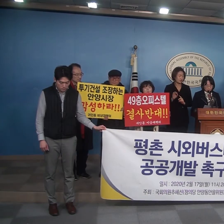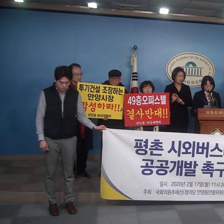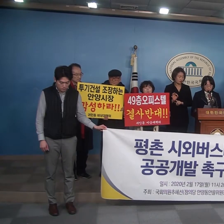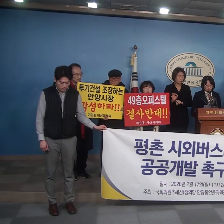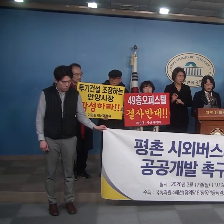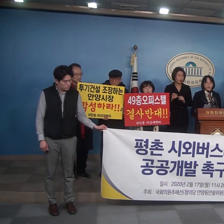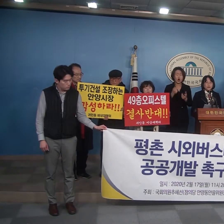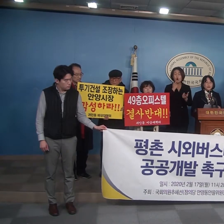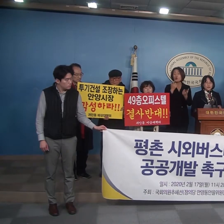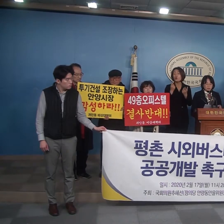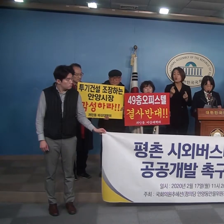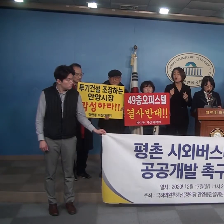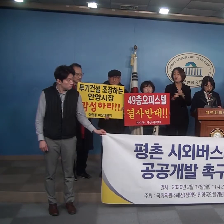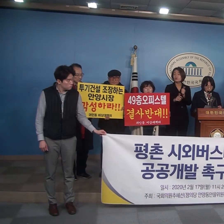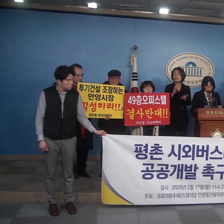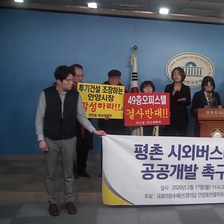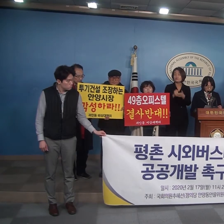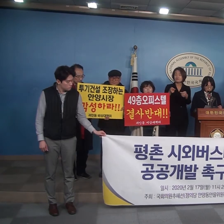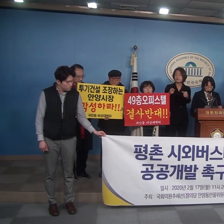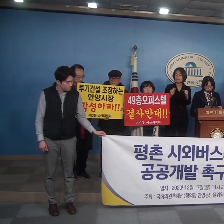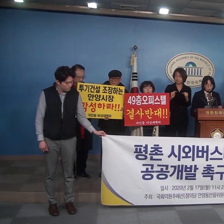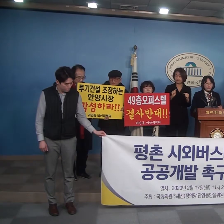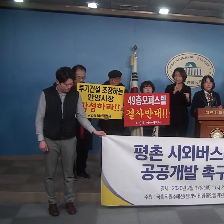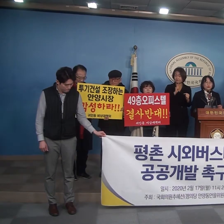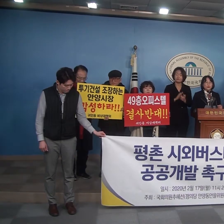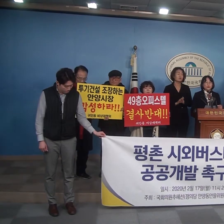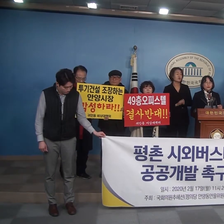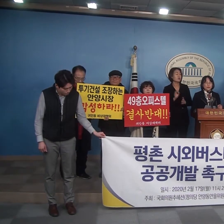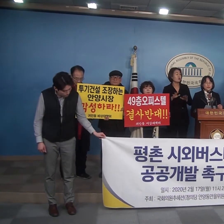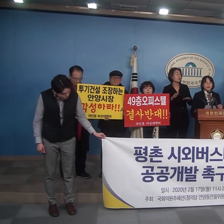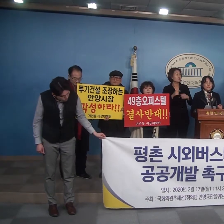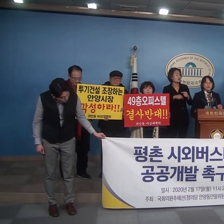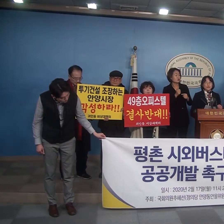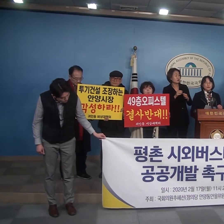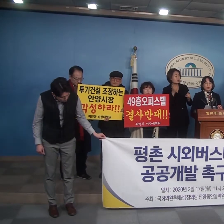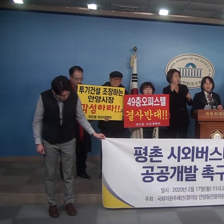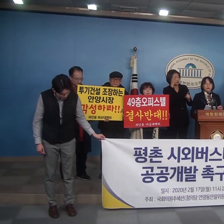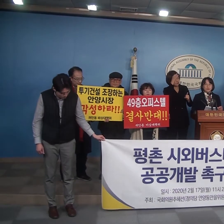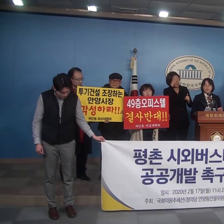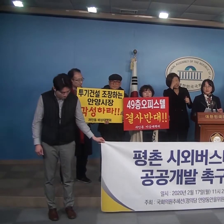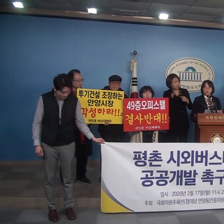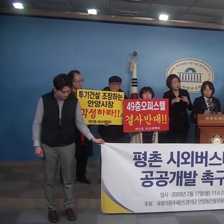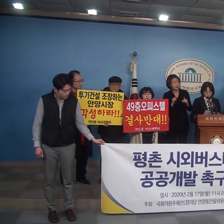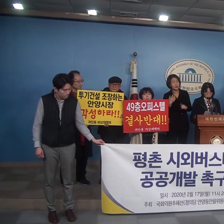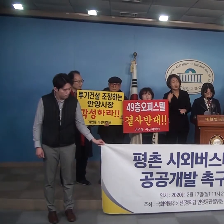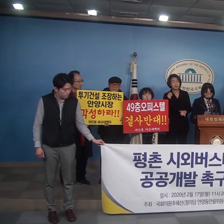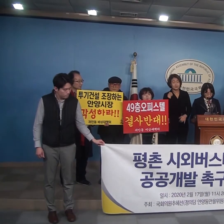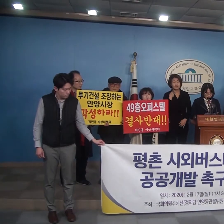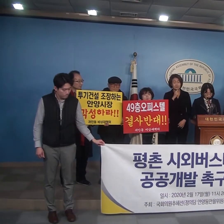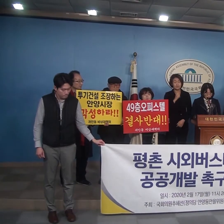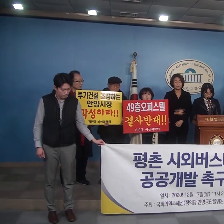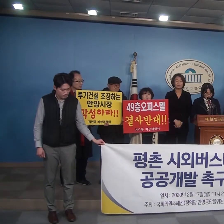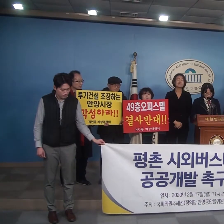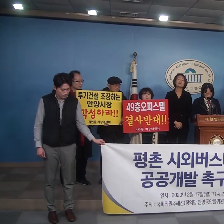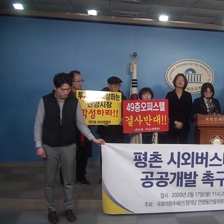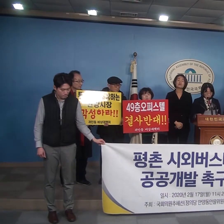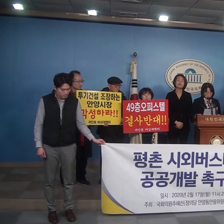건영아파트 비상대책위원회 위원장 참석하셨습니다. 오늘 수호 통역은 윤남 통역사께서 수고해